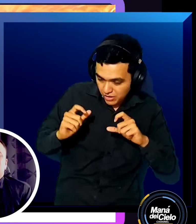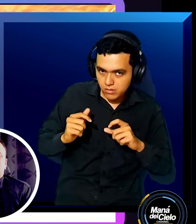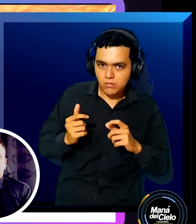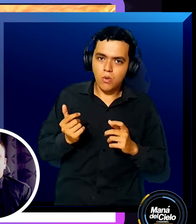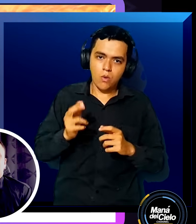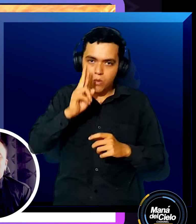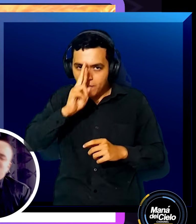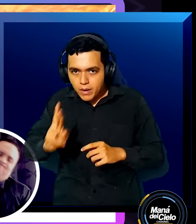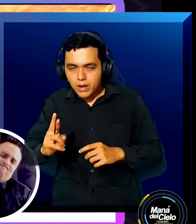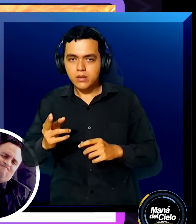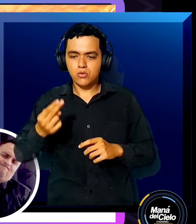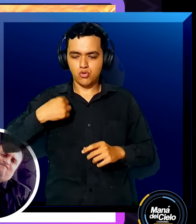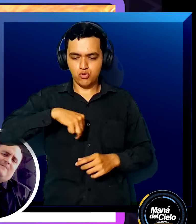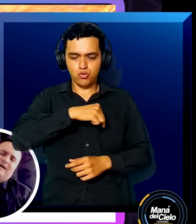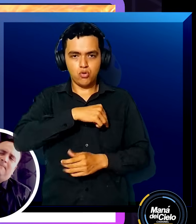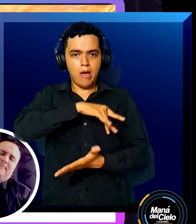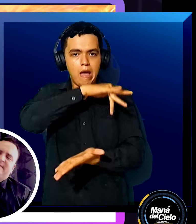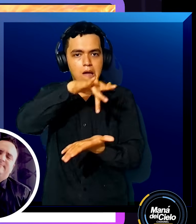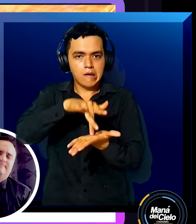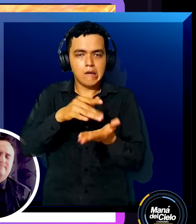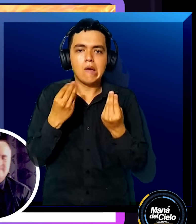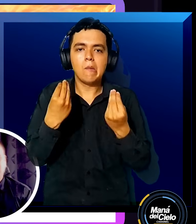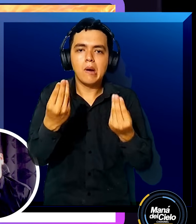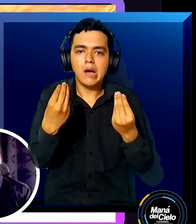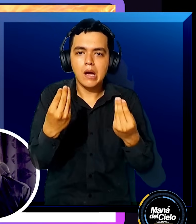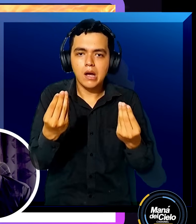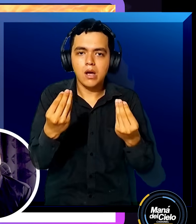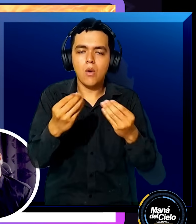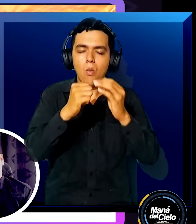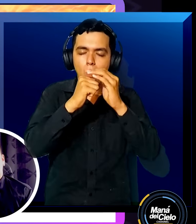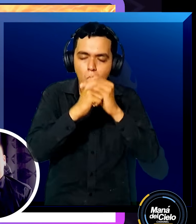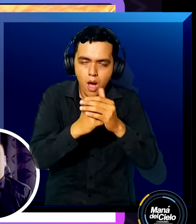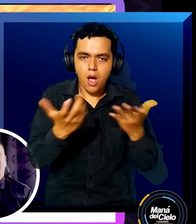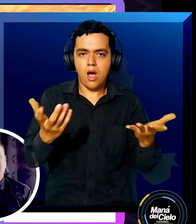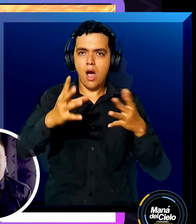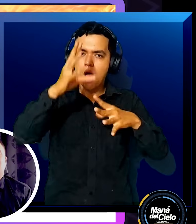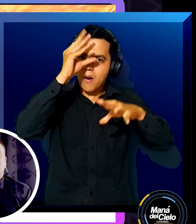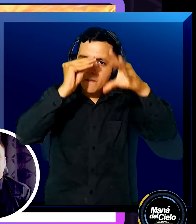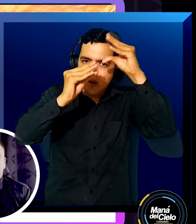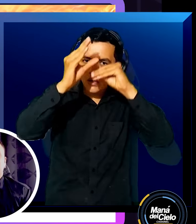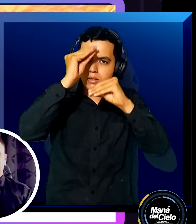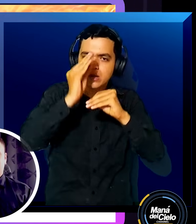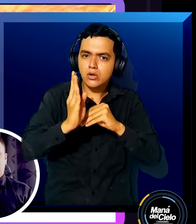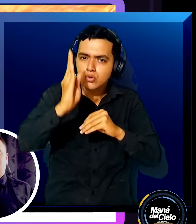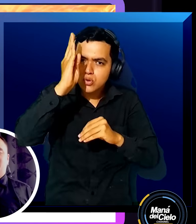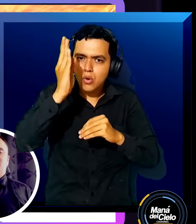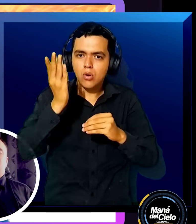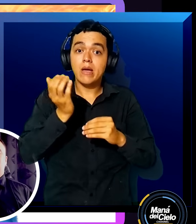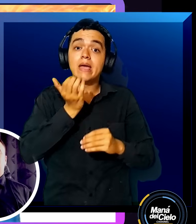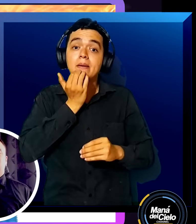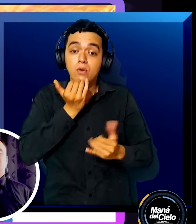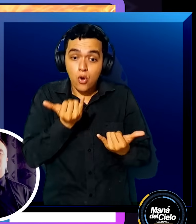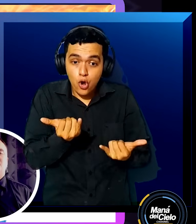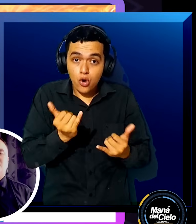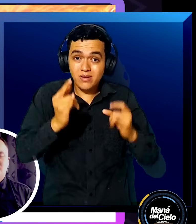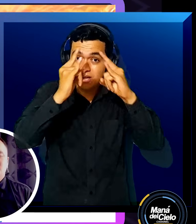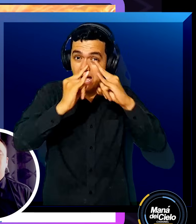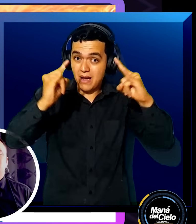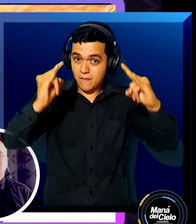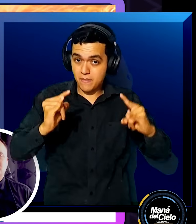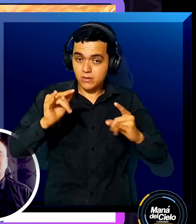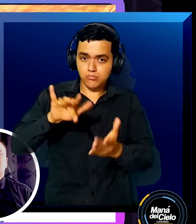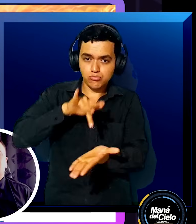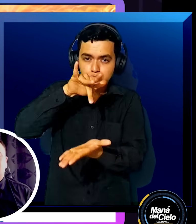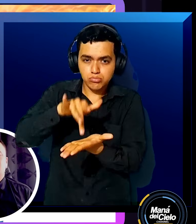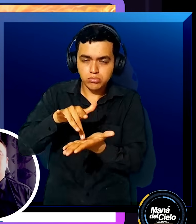Sea agradecido con Dios, sea agradecida con Dios. Hermana, pero yo tengo pruebas. Dele gracias. Mi hijo se